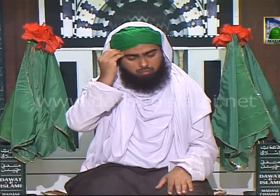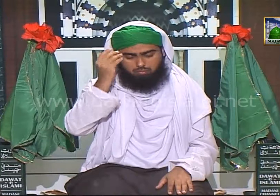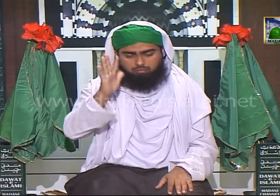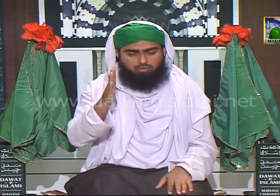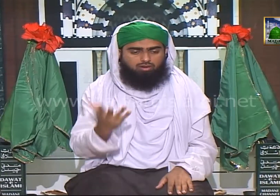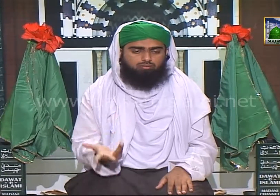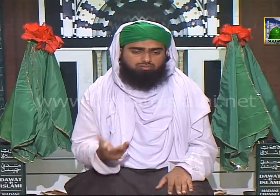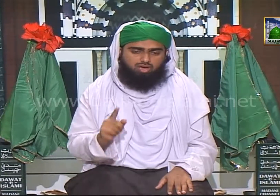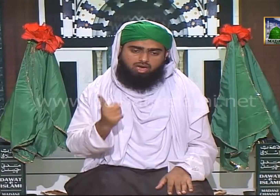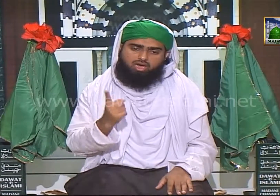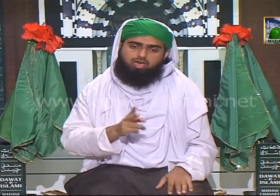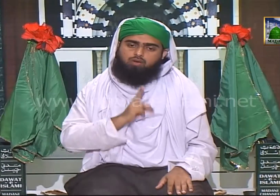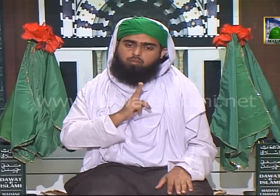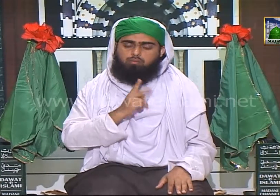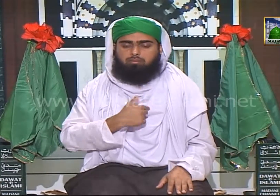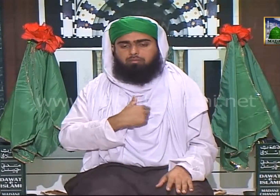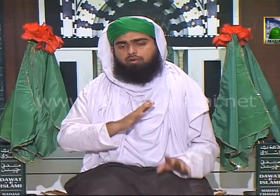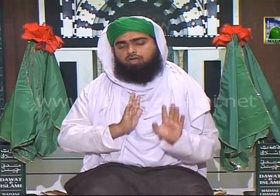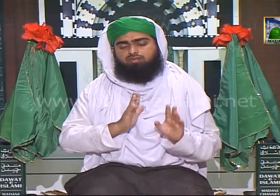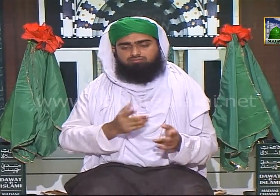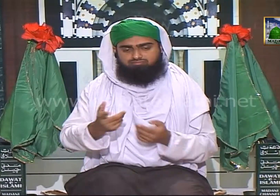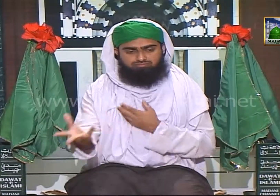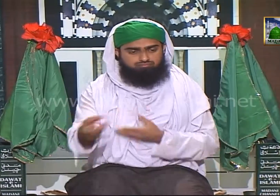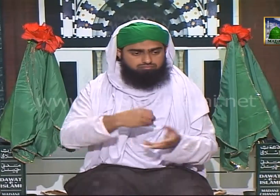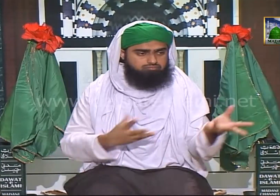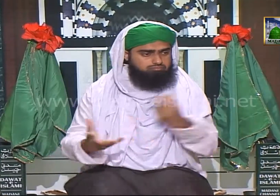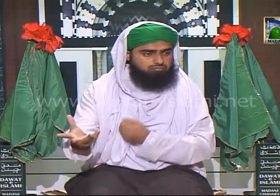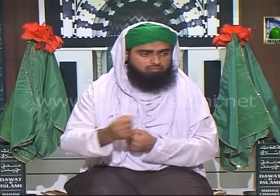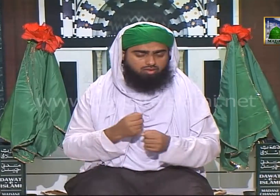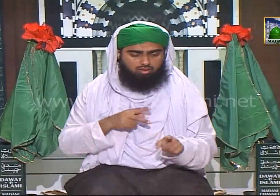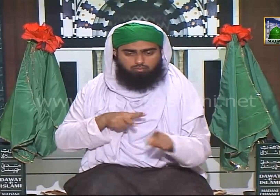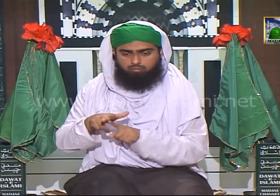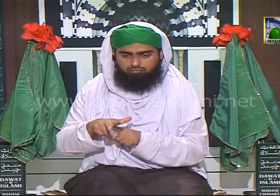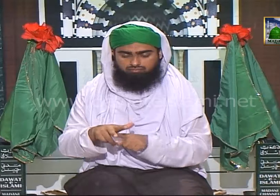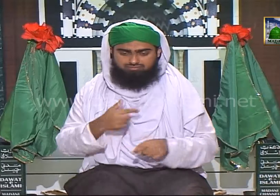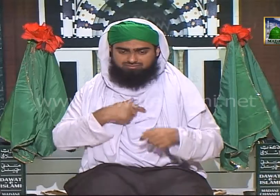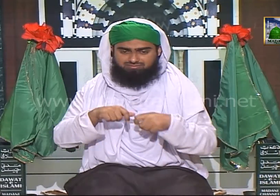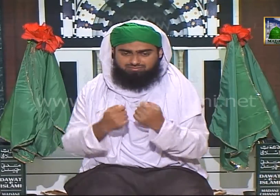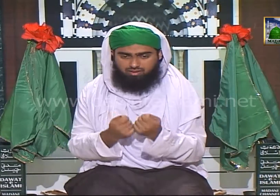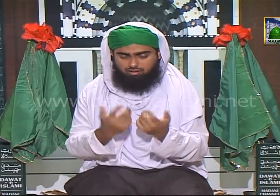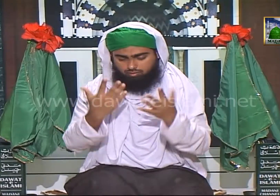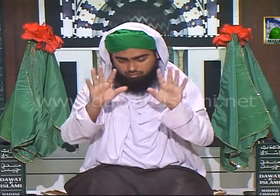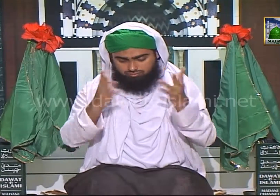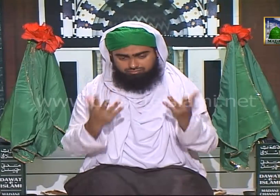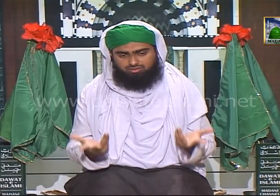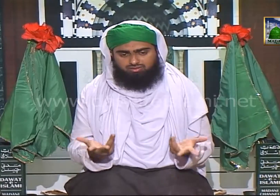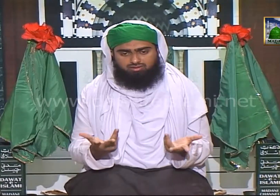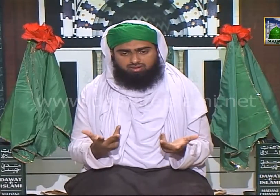رت لگاتے ہیں کہ ہم کسی کا چھینتے تھوڑی ہیں، ہم کسی کو دھوکہ تھوڑی دیتے ہیں، ہم کسی کا دل تھوڑی دکھاتے ہیں۔ یہ الگ بات ہے کہ تجارت میں جھوٹ کثرت سے